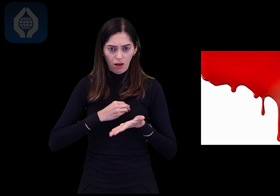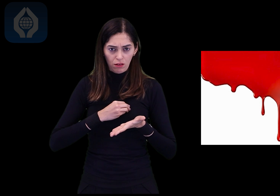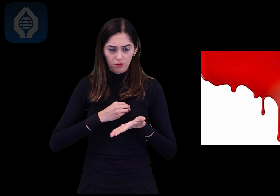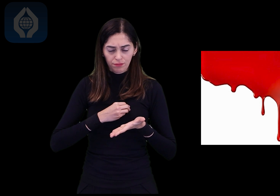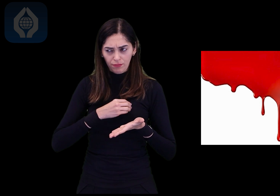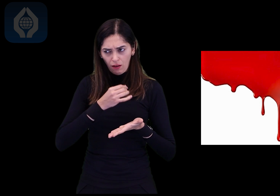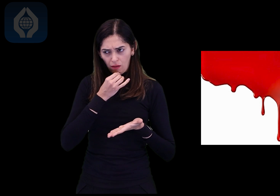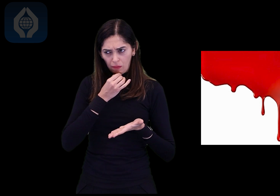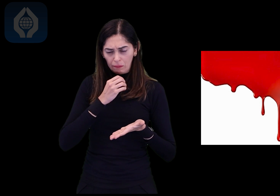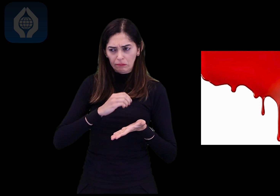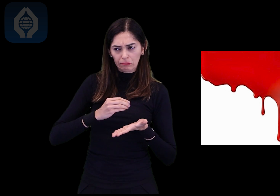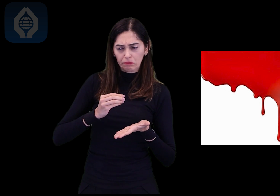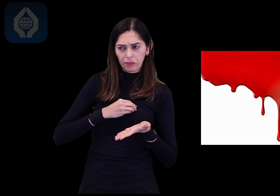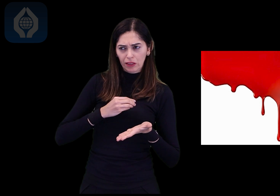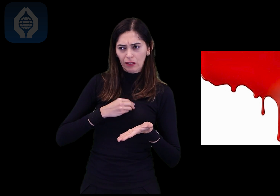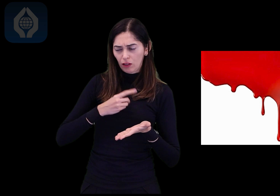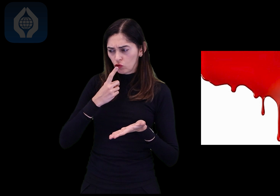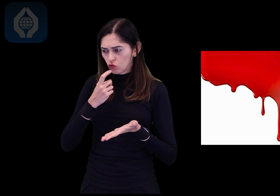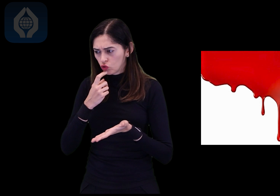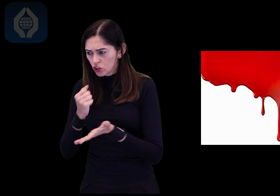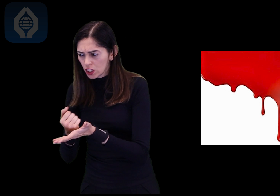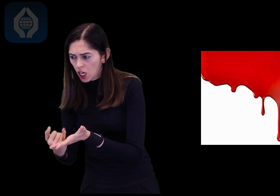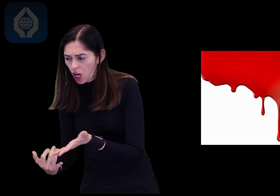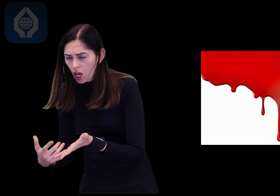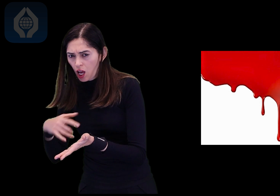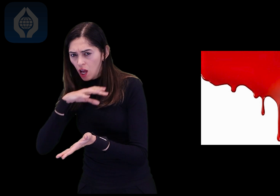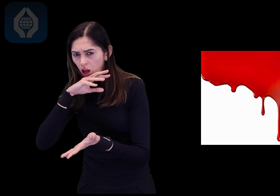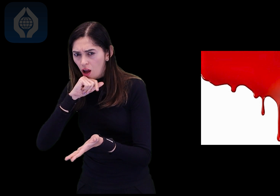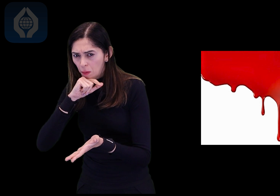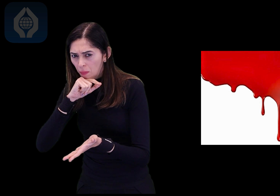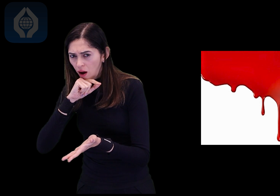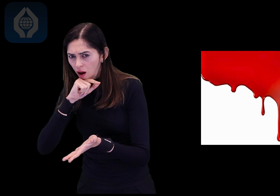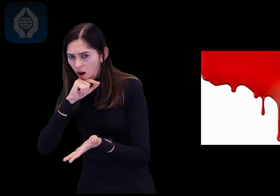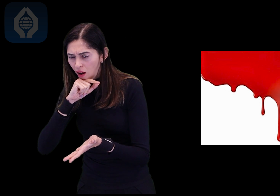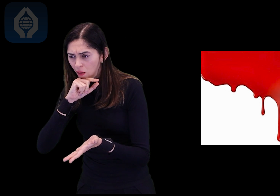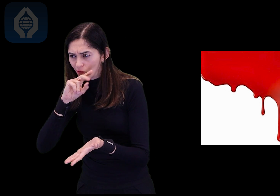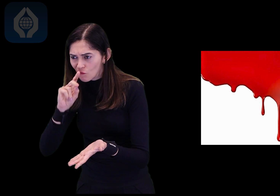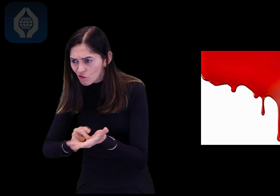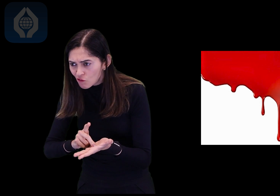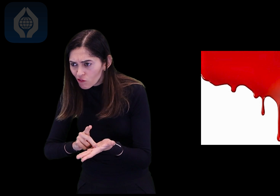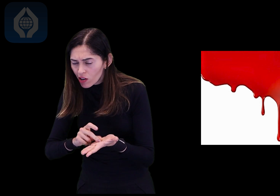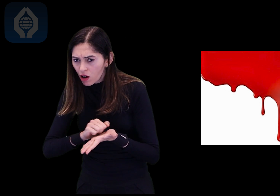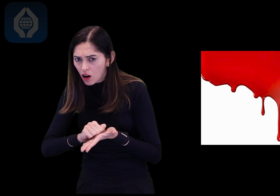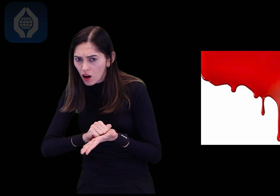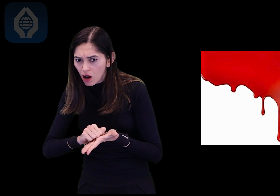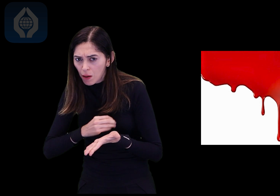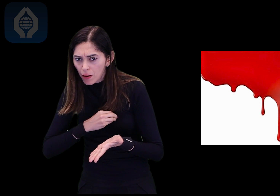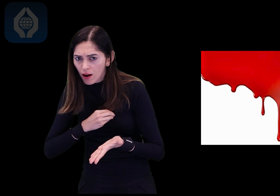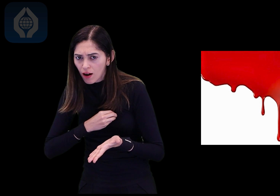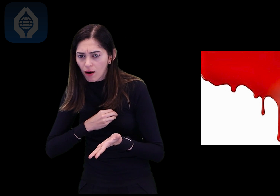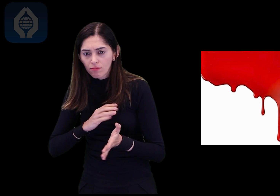Não. O sangue dos animais era apenas um lembrete ou uma ilustração do castigo que o pecado